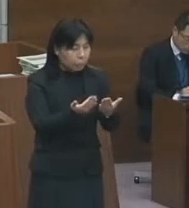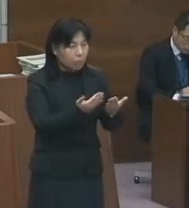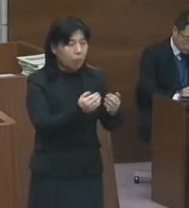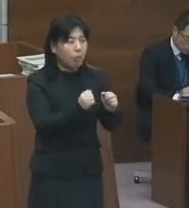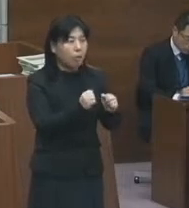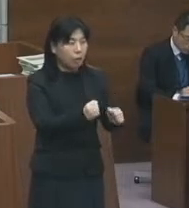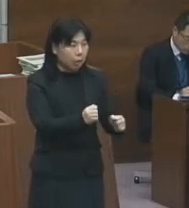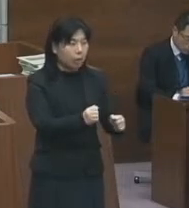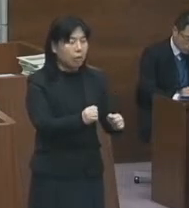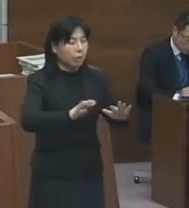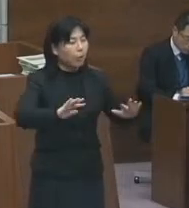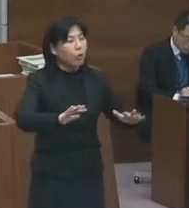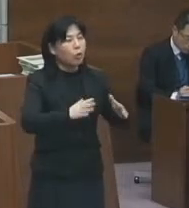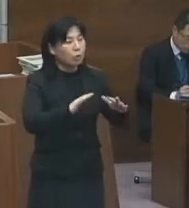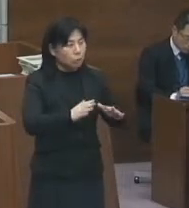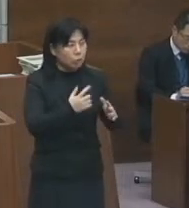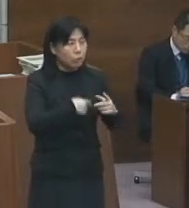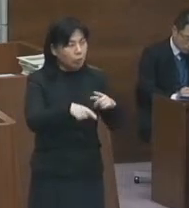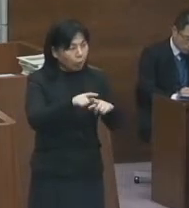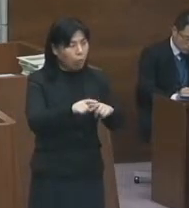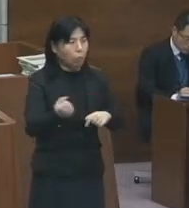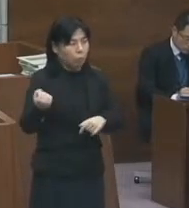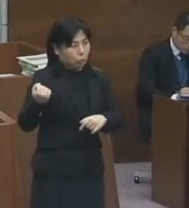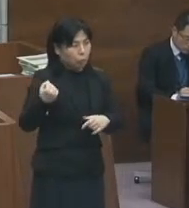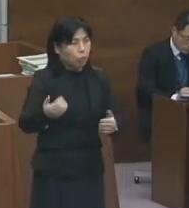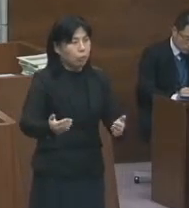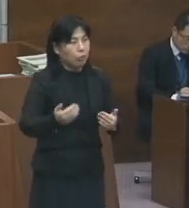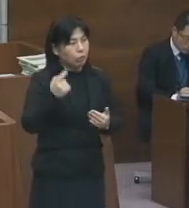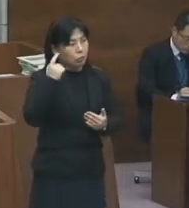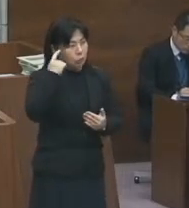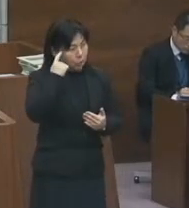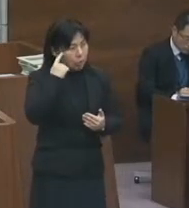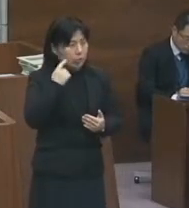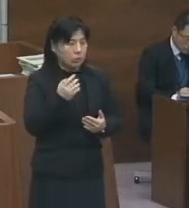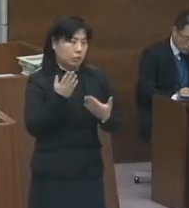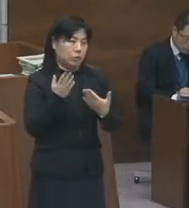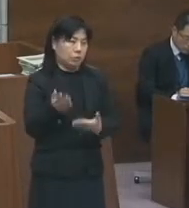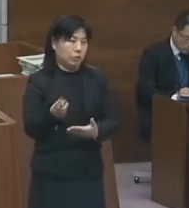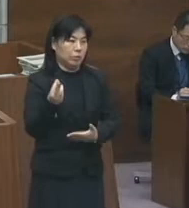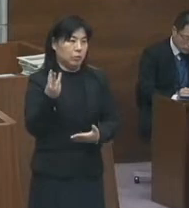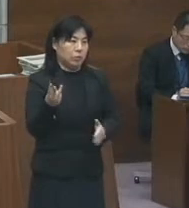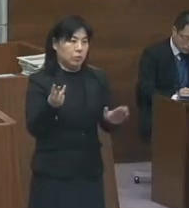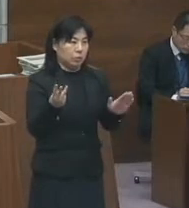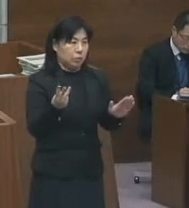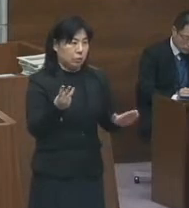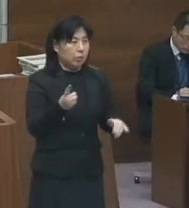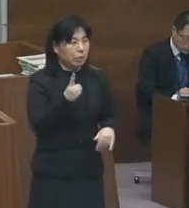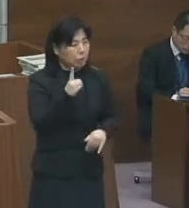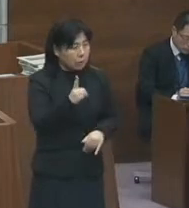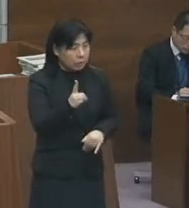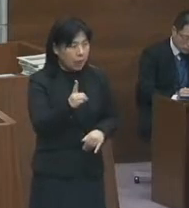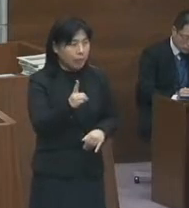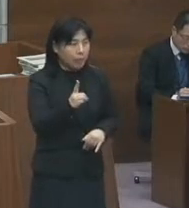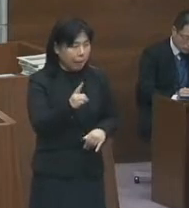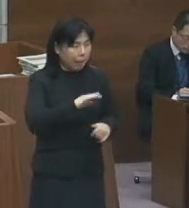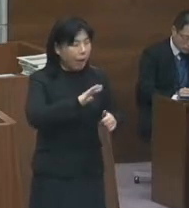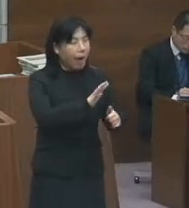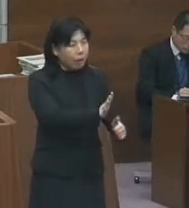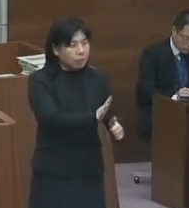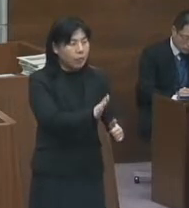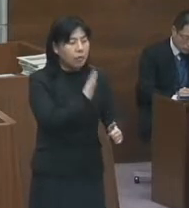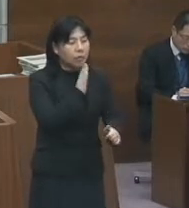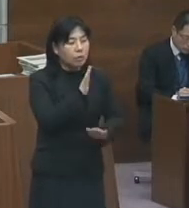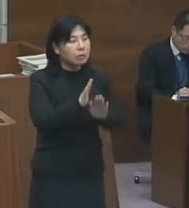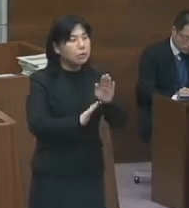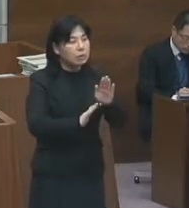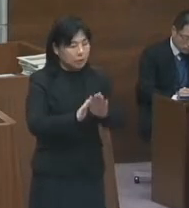を求める立場から以下3点について見解をお聞きいたします。1点目はハラスメントの実態として